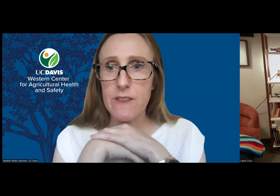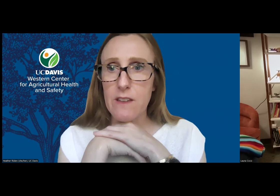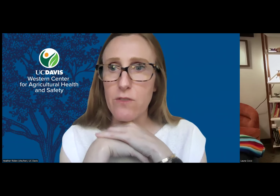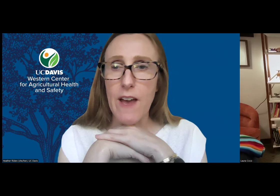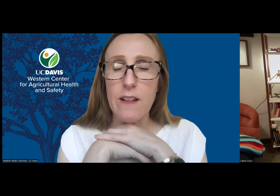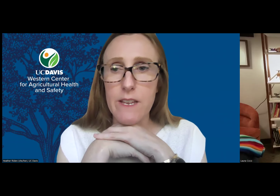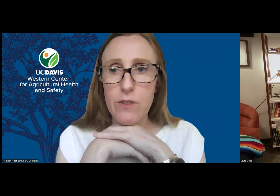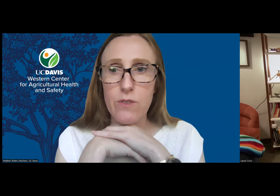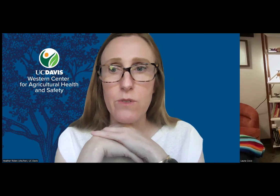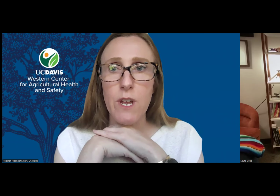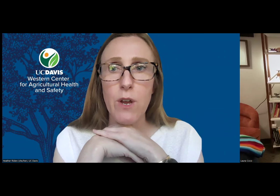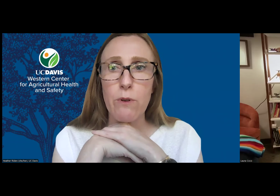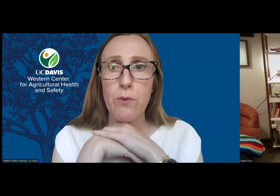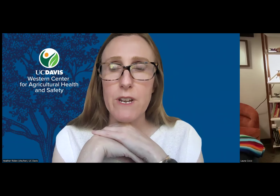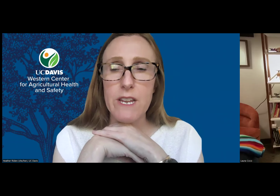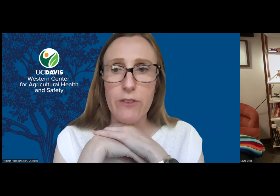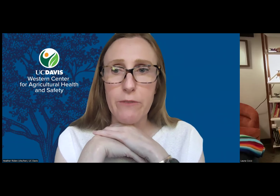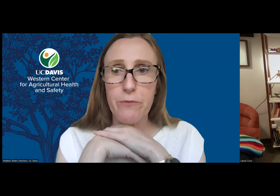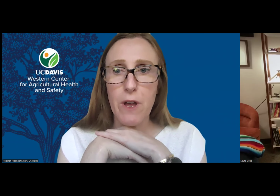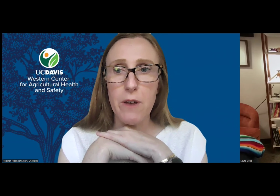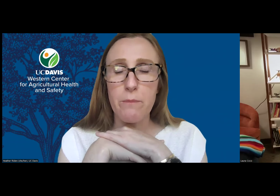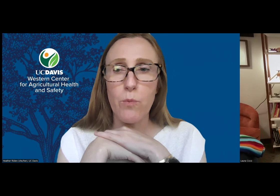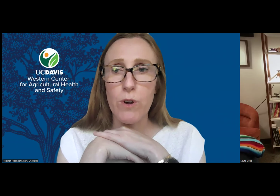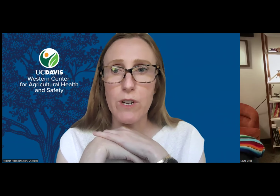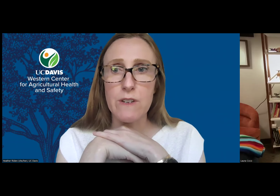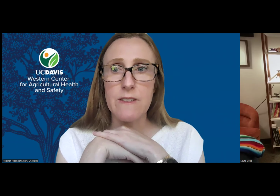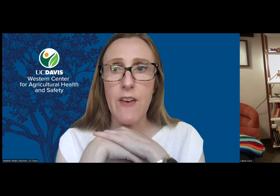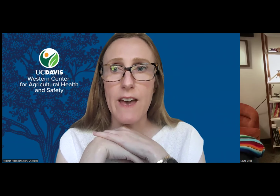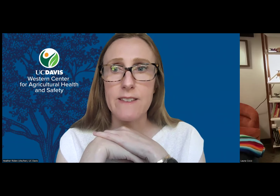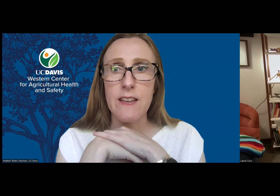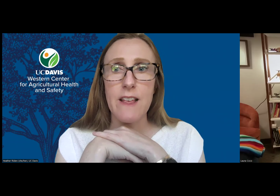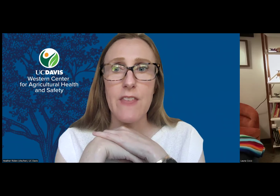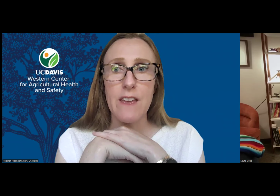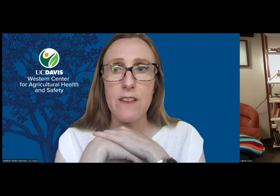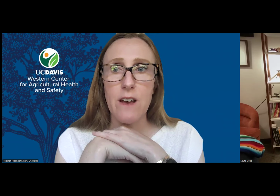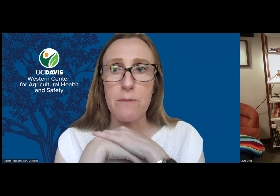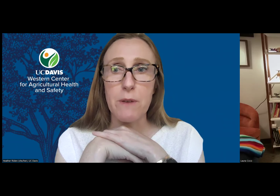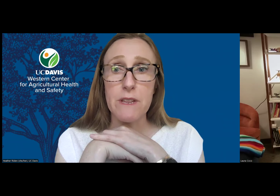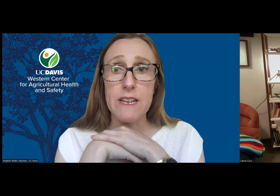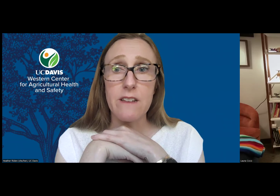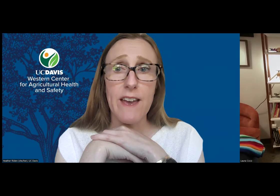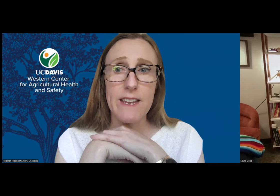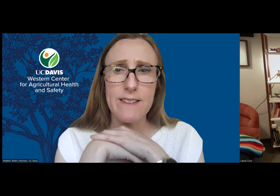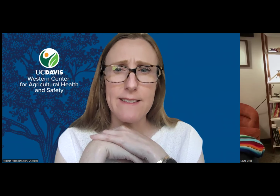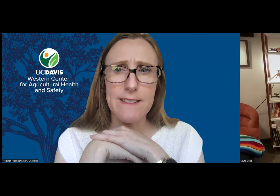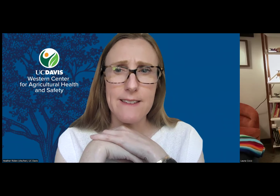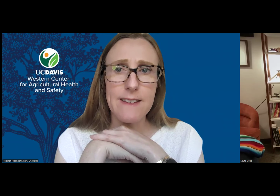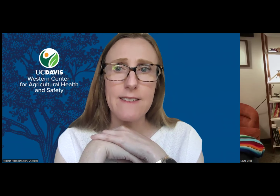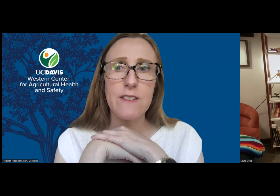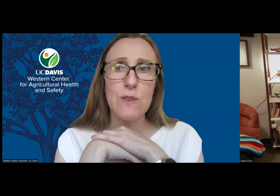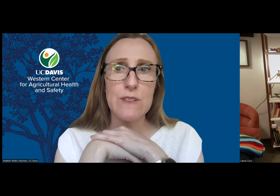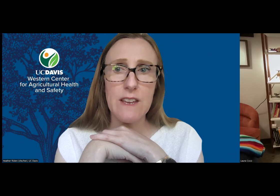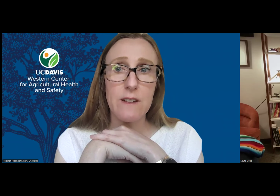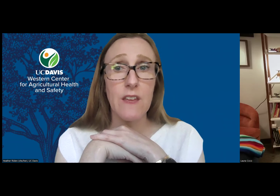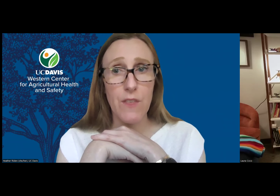pregunta. Tenemos un miembro de la comunidad dentro del Valle Central que reportó escuchar de trabajadores que se